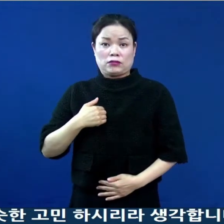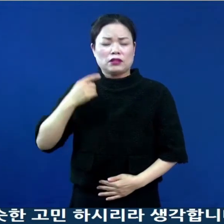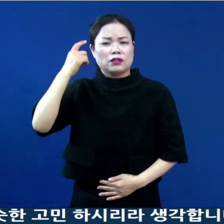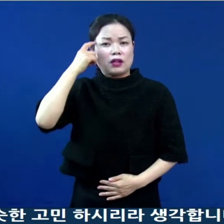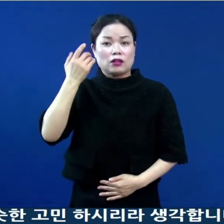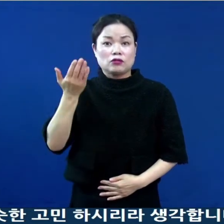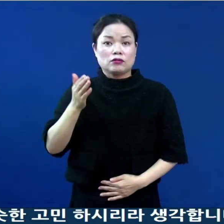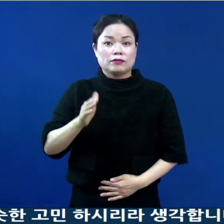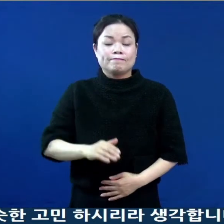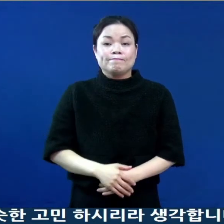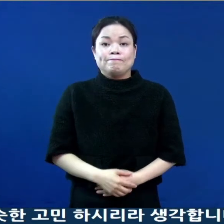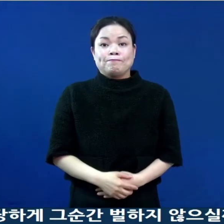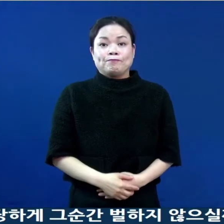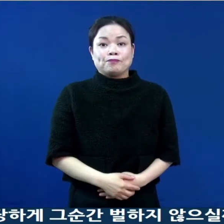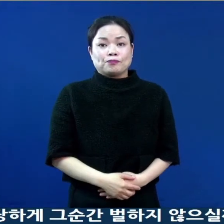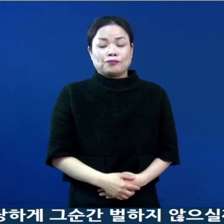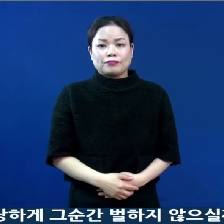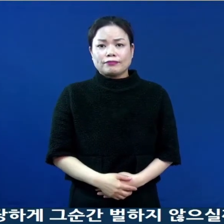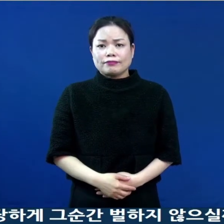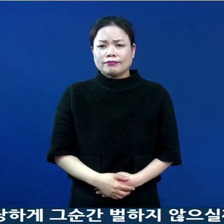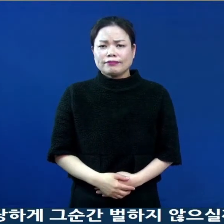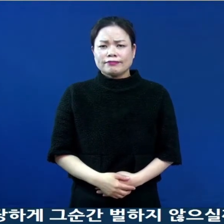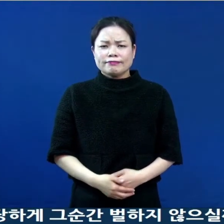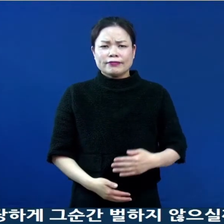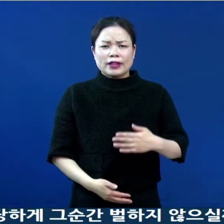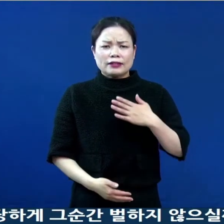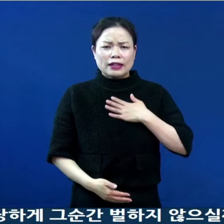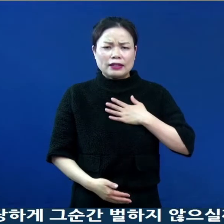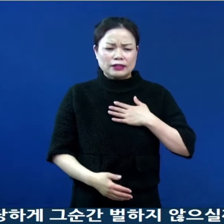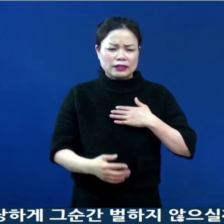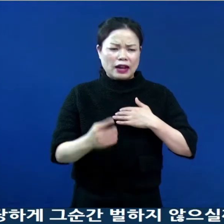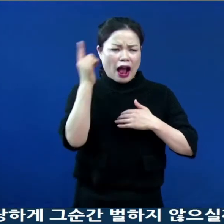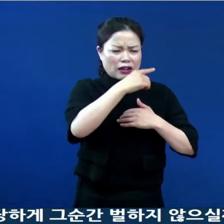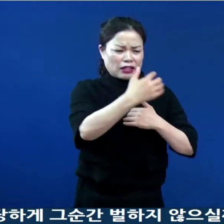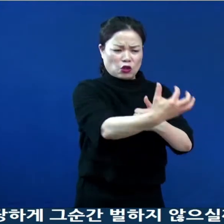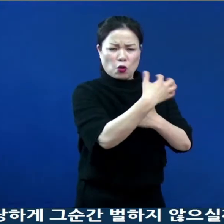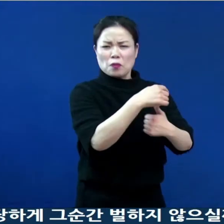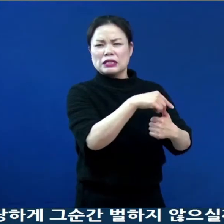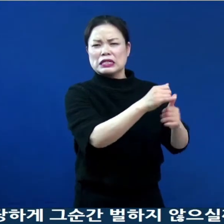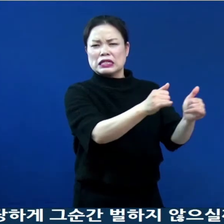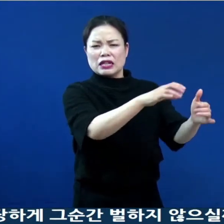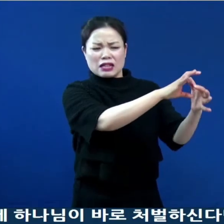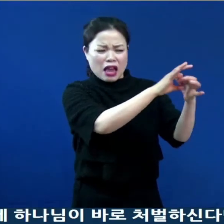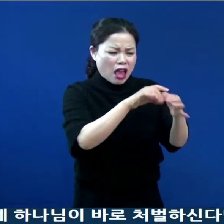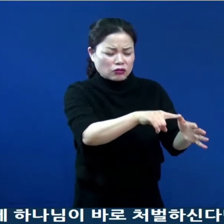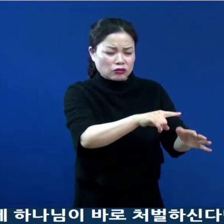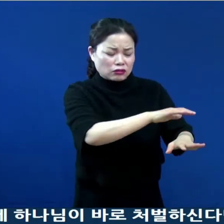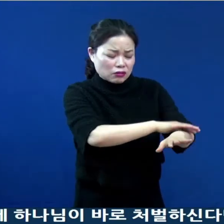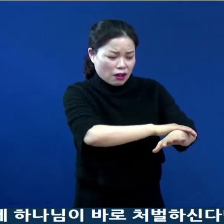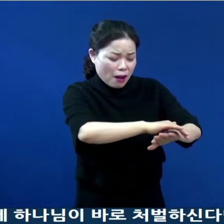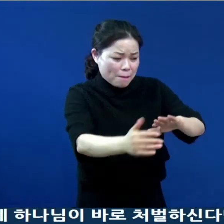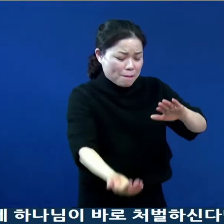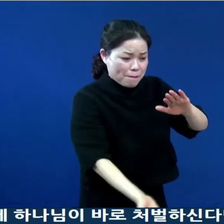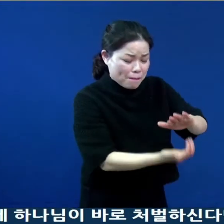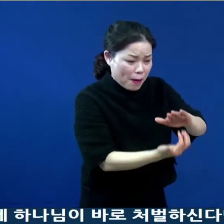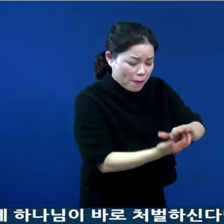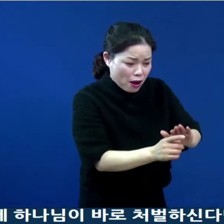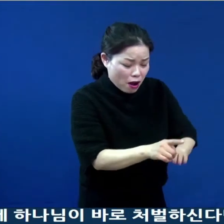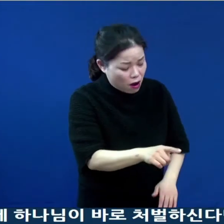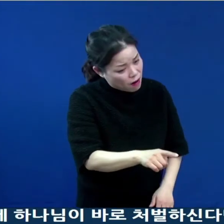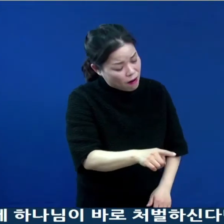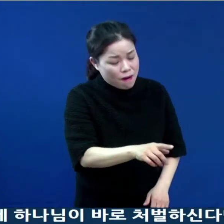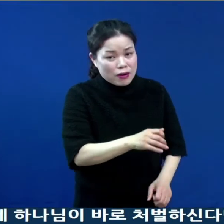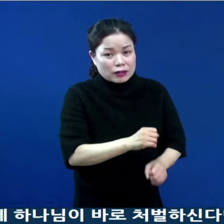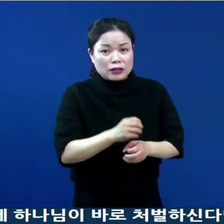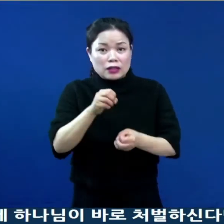것 같습니다. 나를 악하게 괴롭히는 그 인간이 계속 잘 되는 모습을 보면서